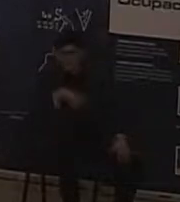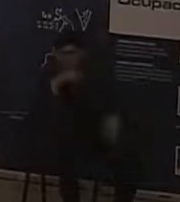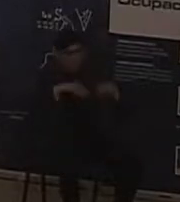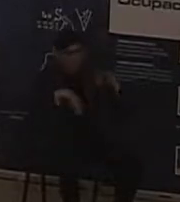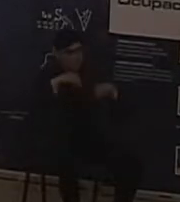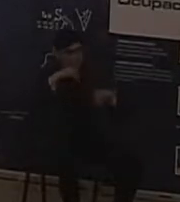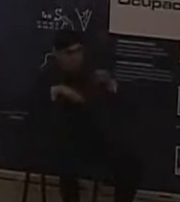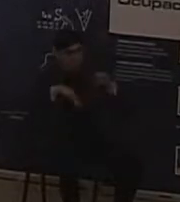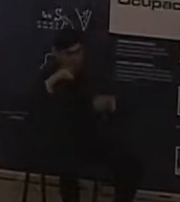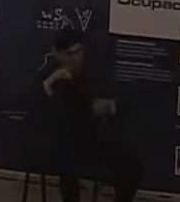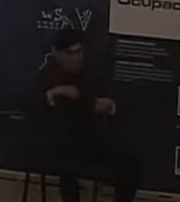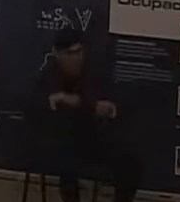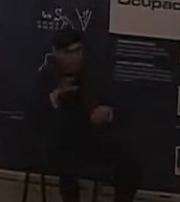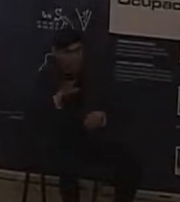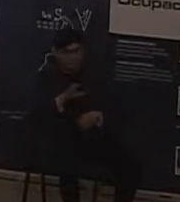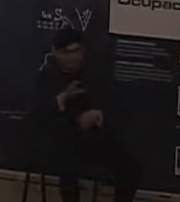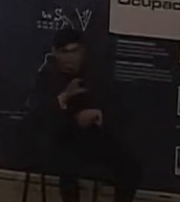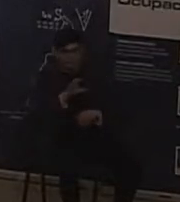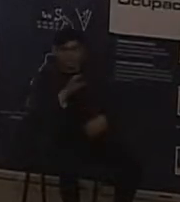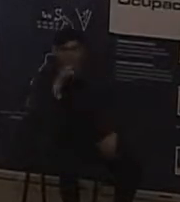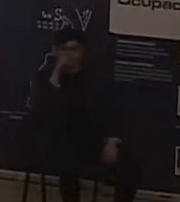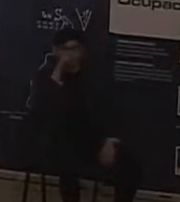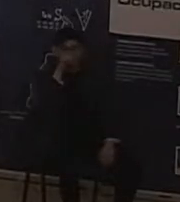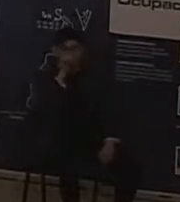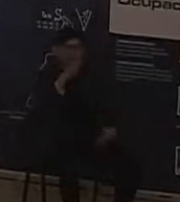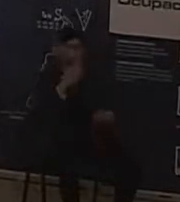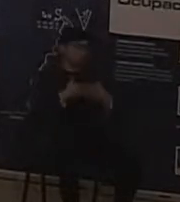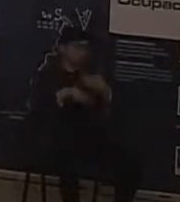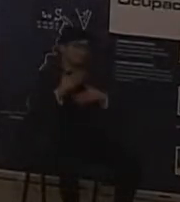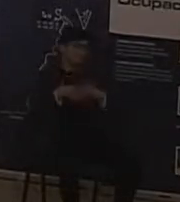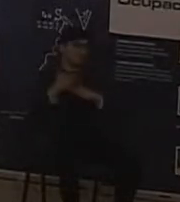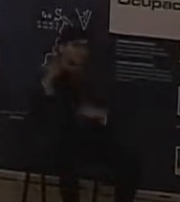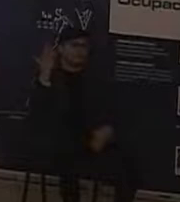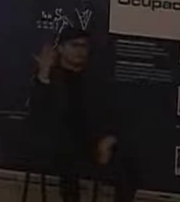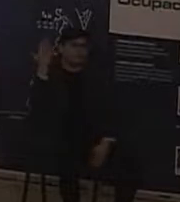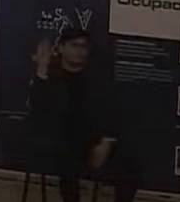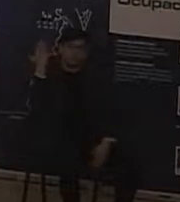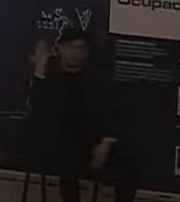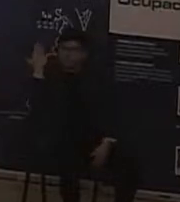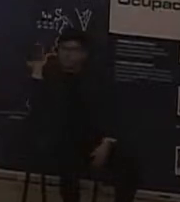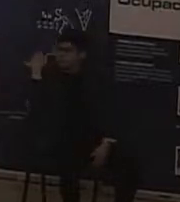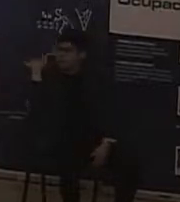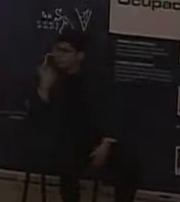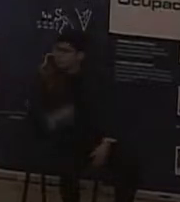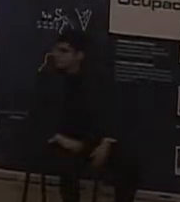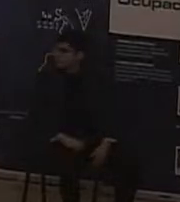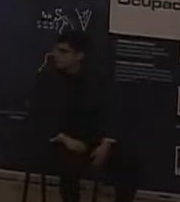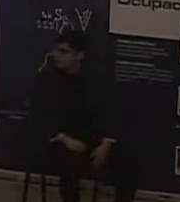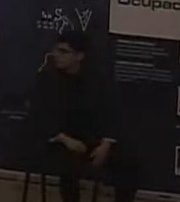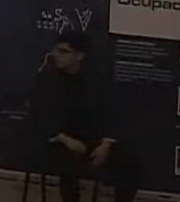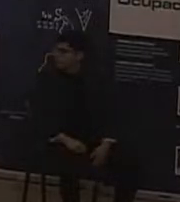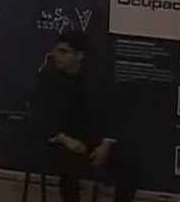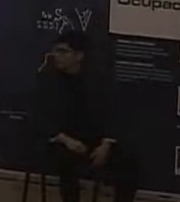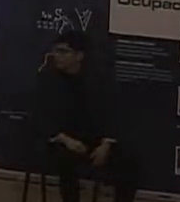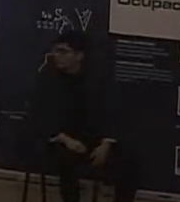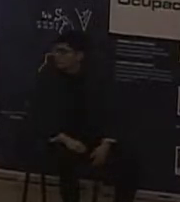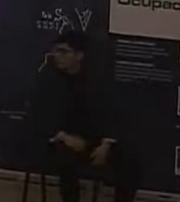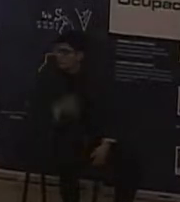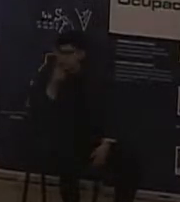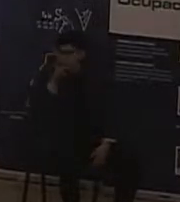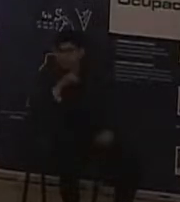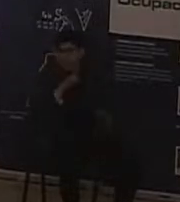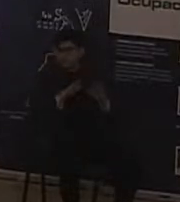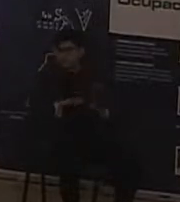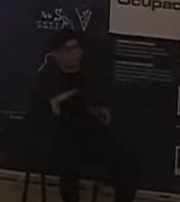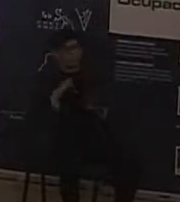desde tiempos inmemoriales y por lo tanto el tiempo mismo lo había petrificado entonces